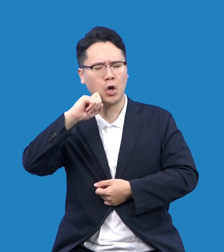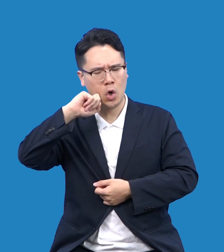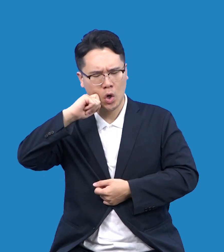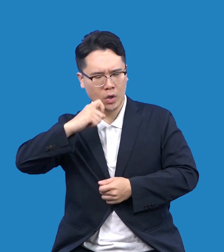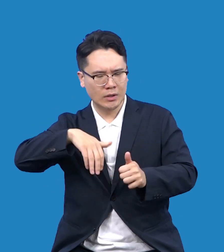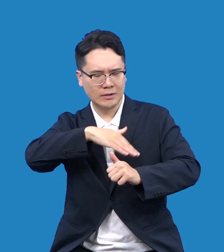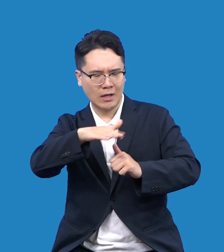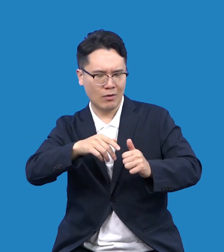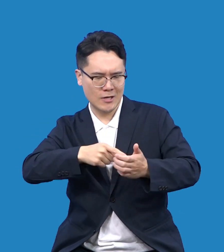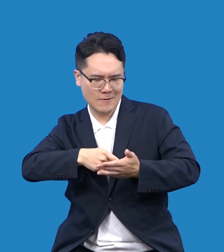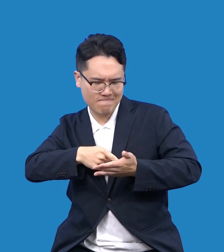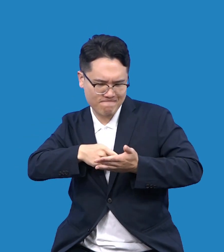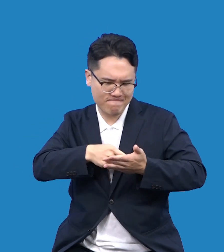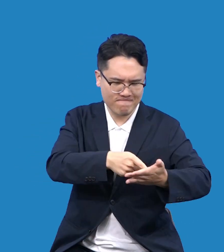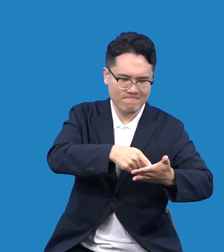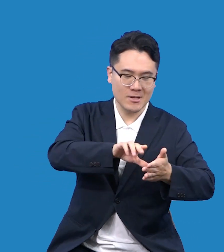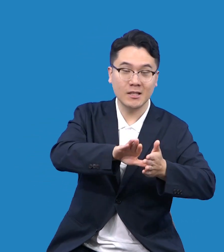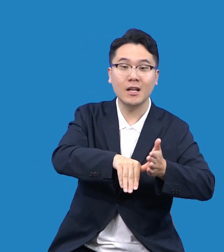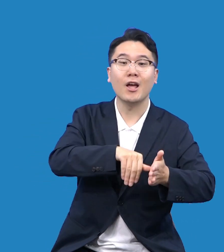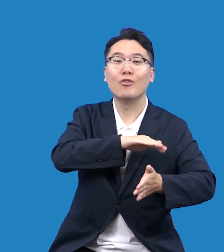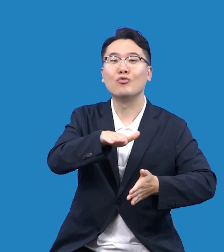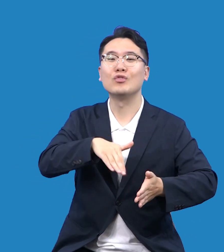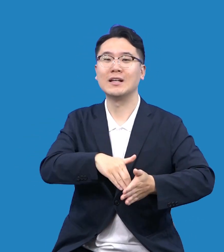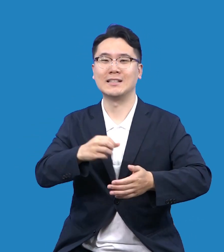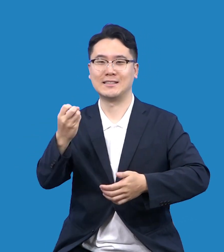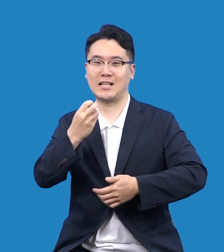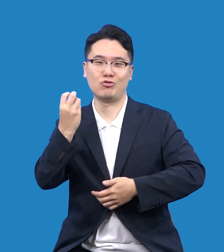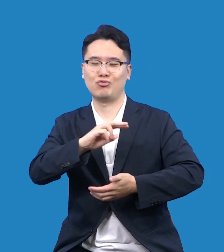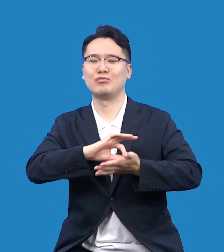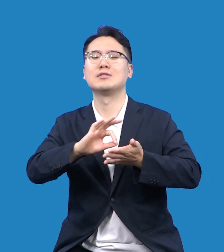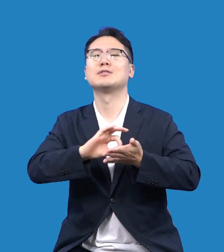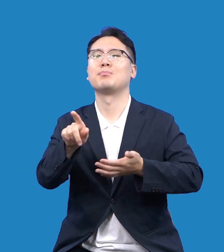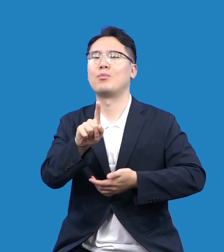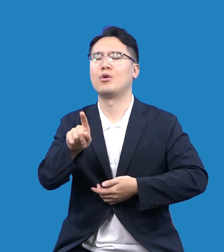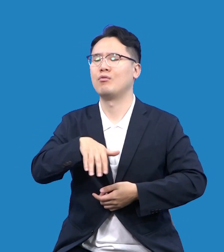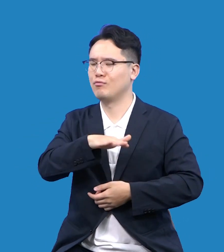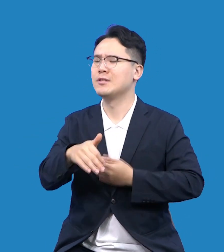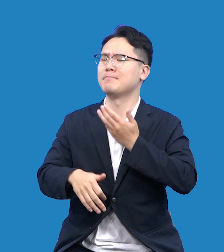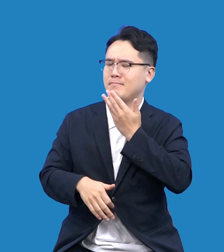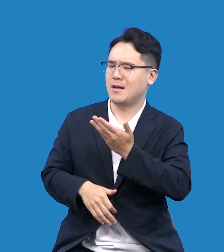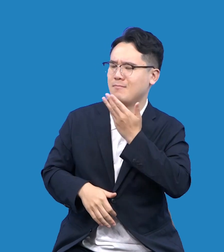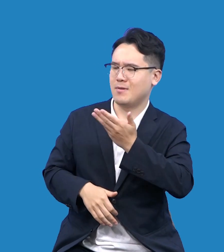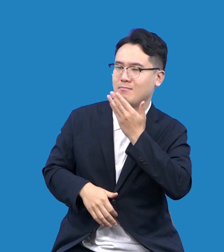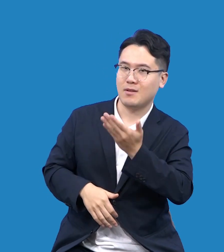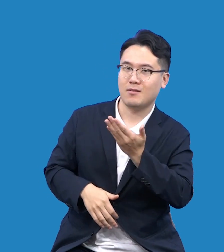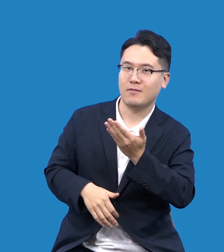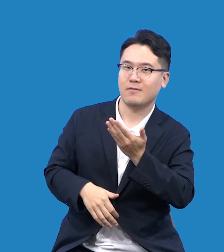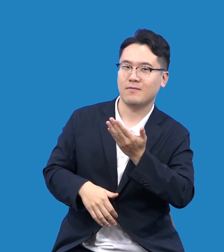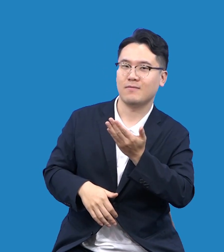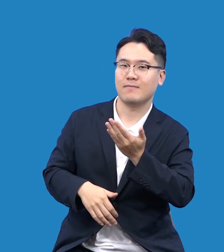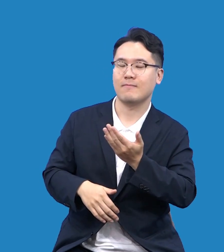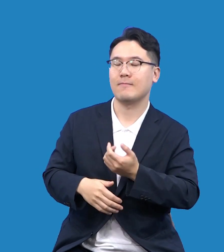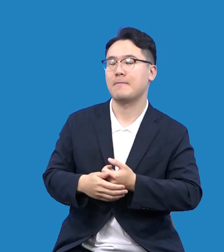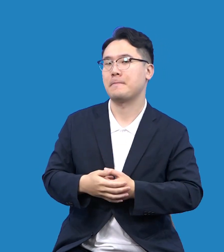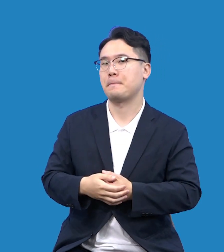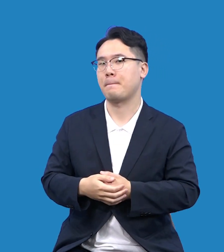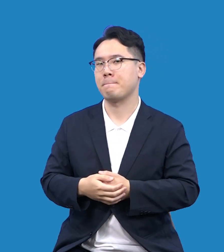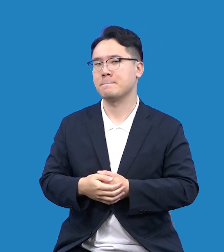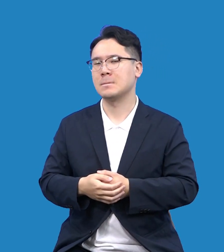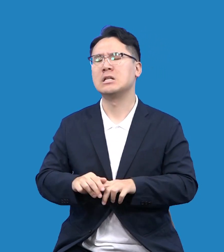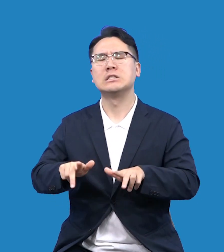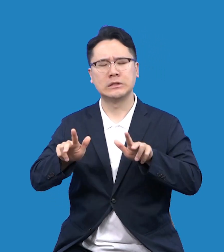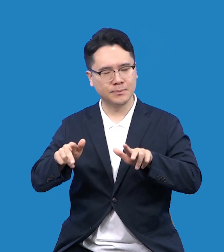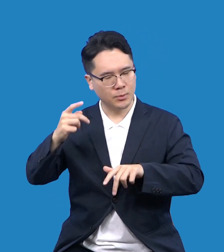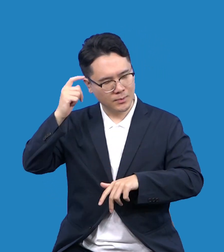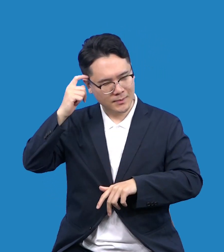자주 이 말을 쓰지 않았어요? Can do spirit. We can do it. 아직도 필요한 거예요. 이 의식이 필요하단